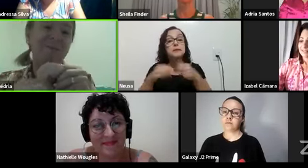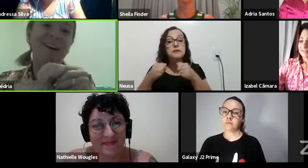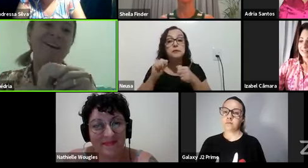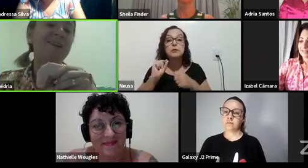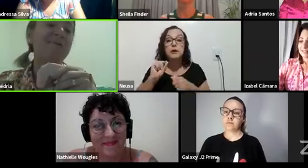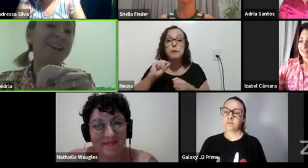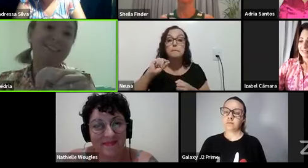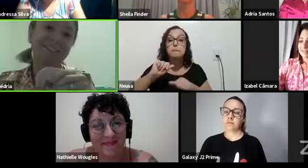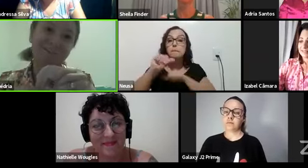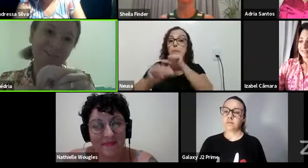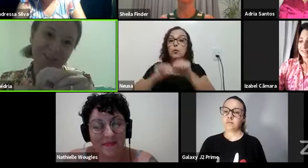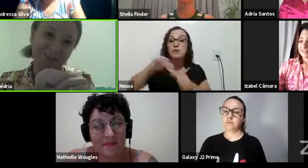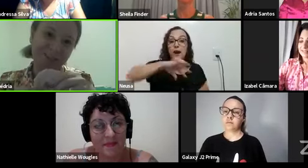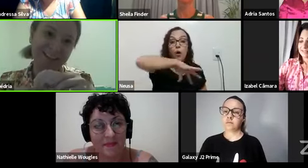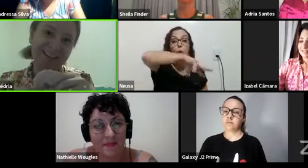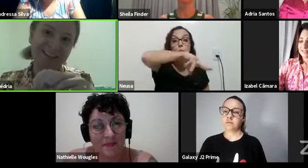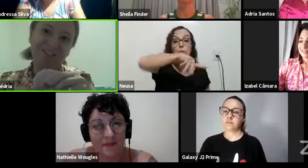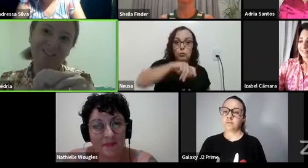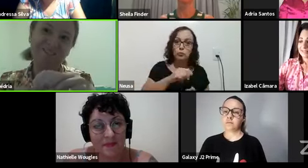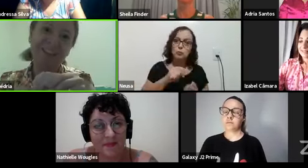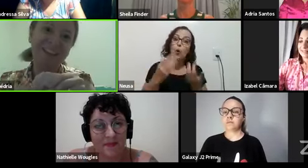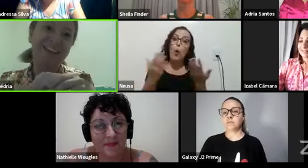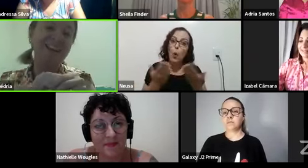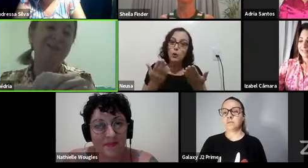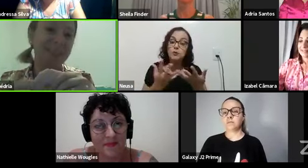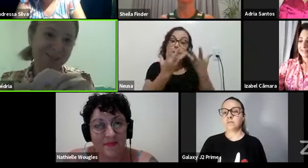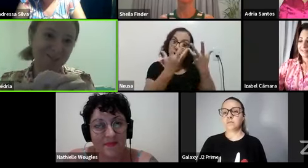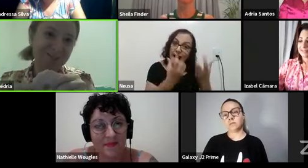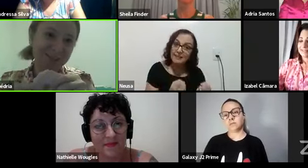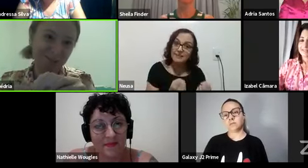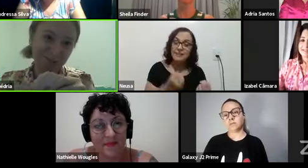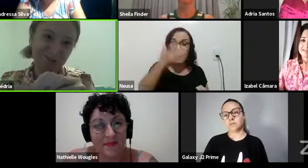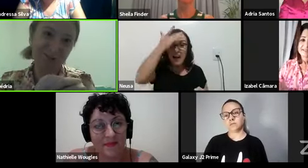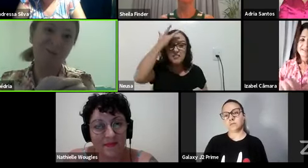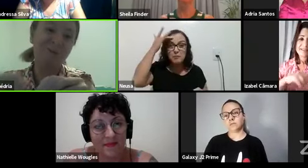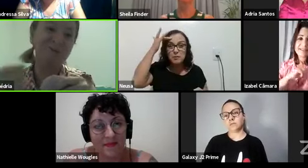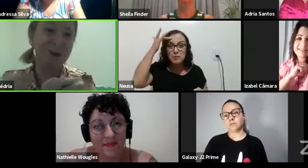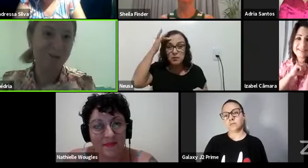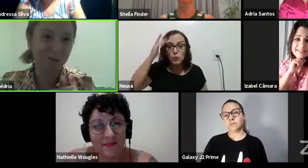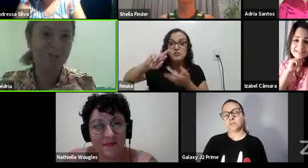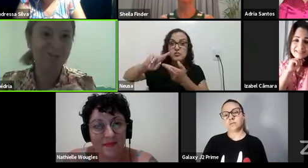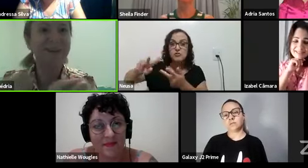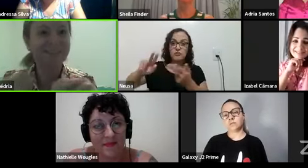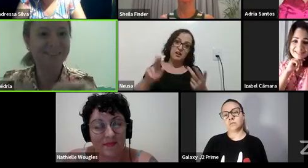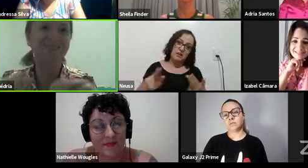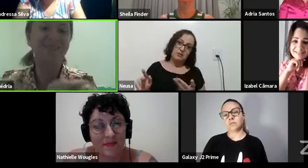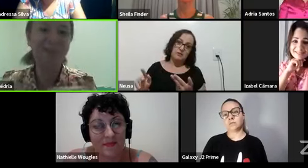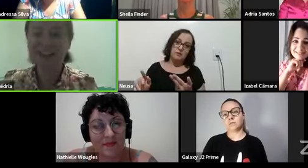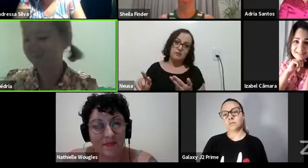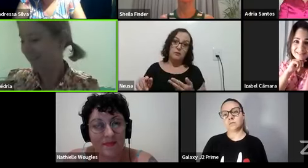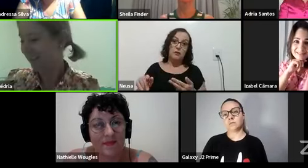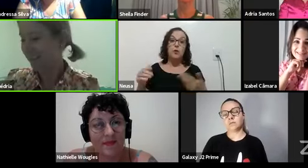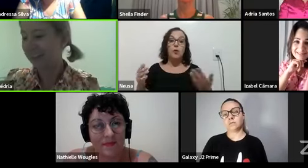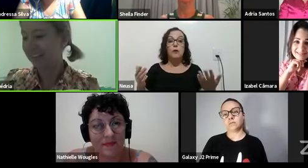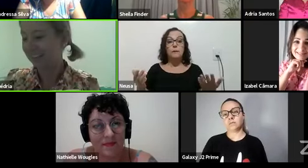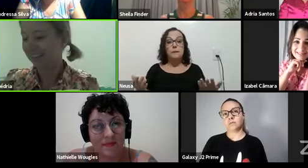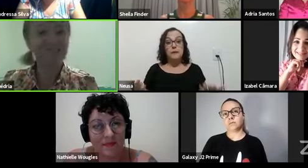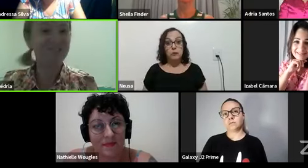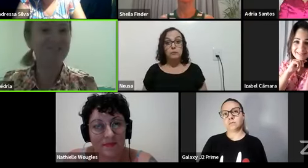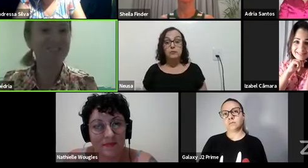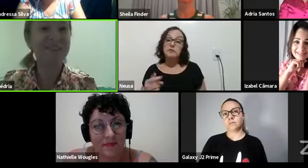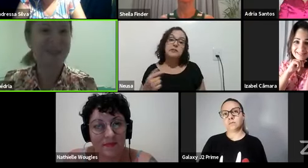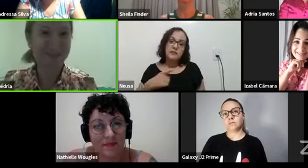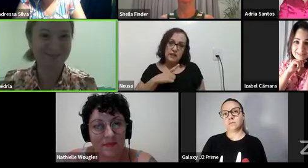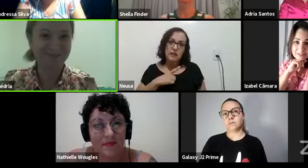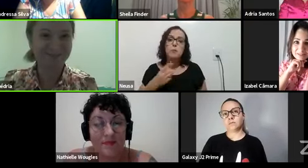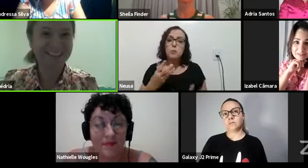dessa forma, eu acredito muito, né, que a gente vai ter menos pessoas que, como eu hoje, precisam operar